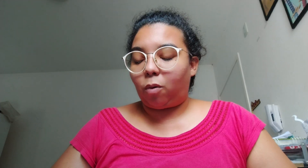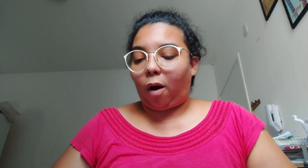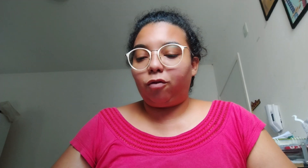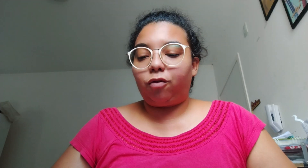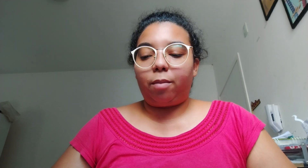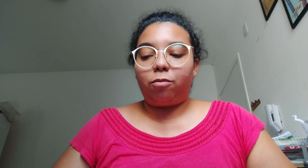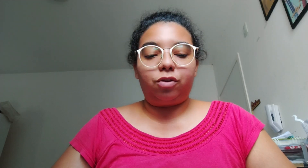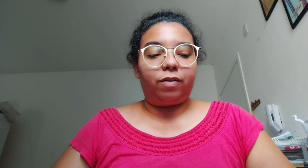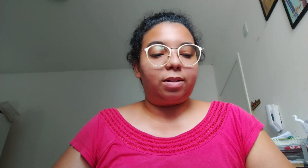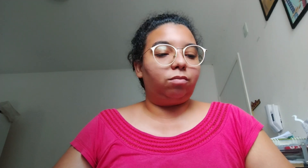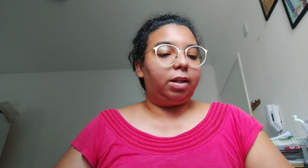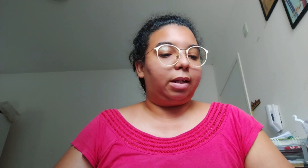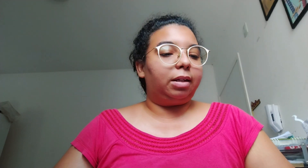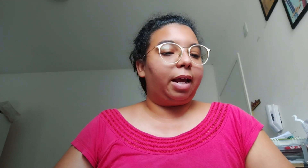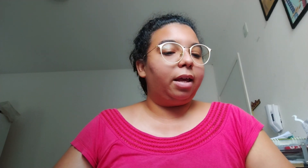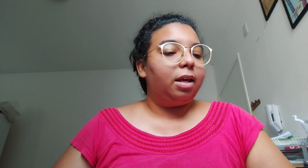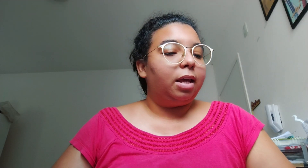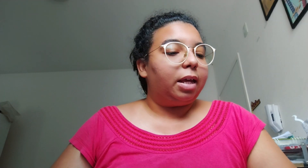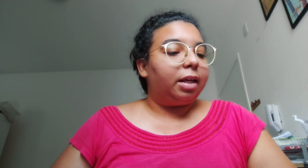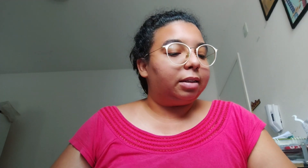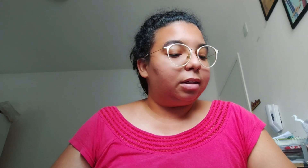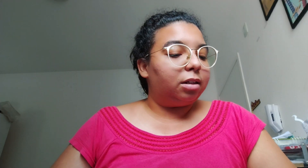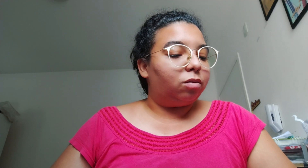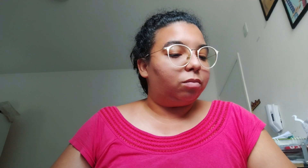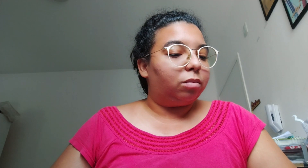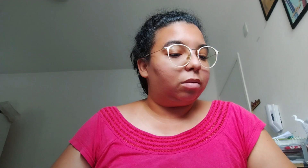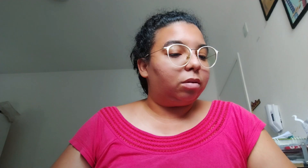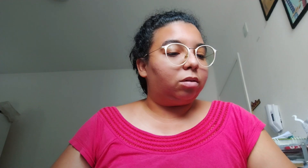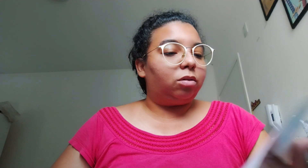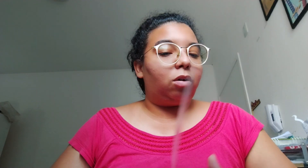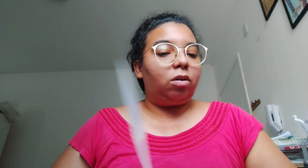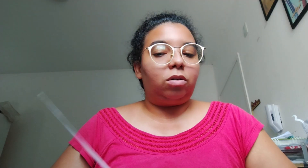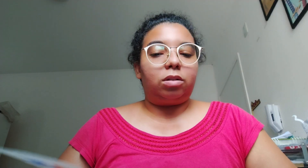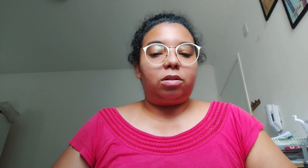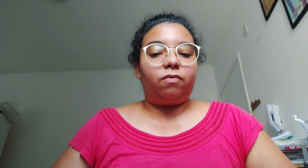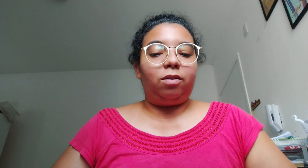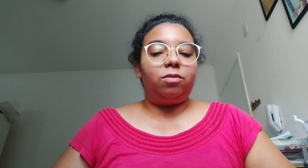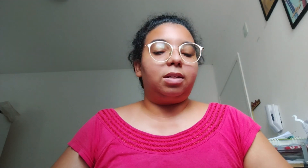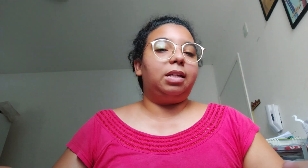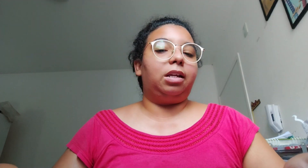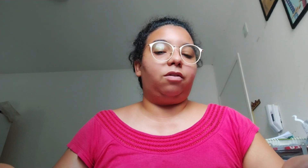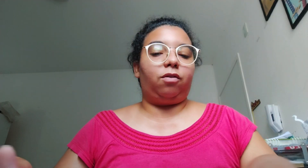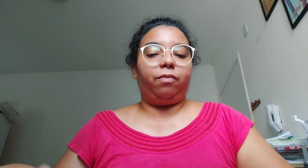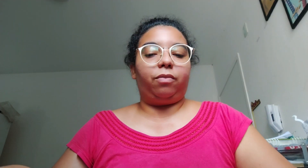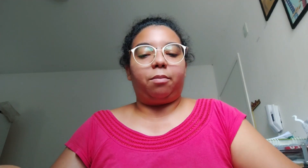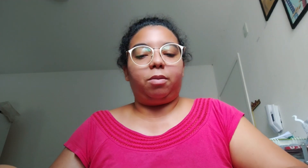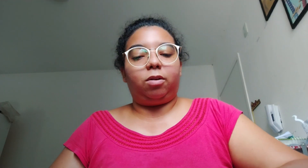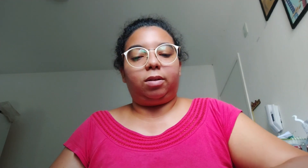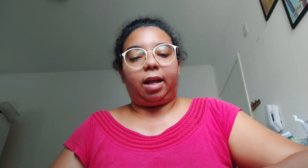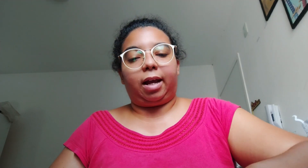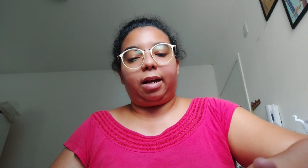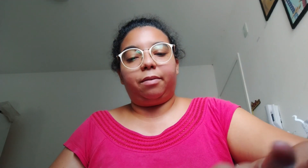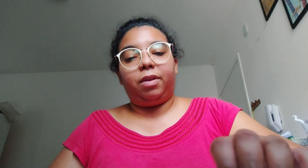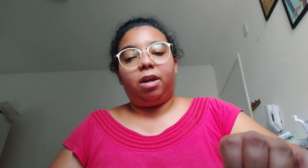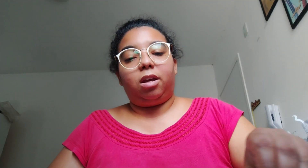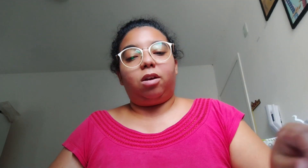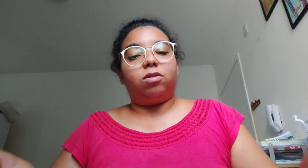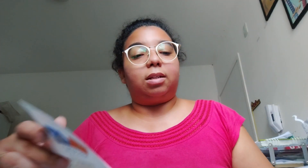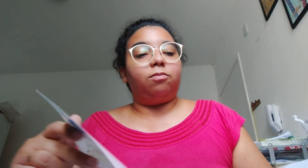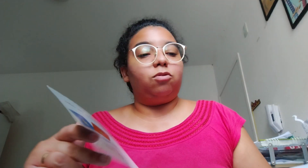foi a motivação dele, né? Então, nós vimos esse livro na biblioteca e gostamos